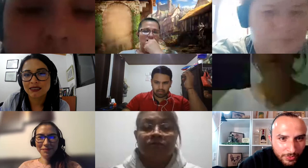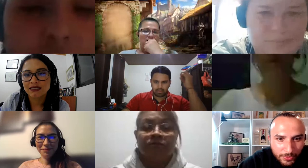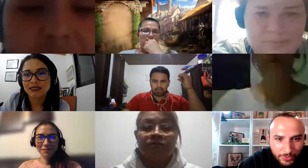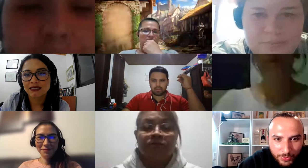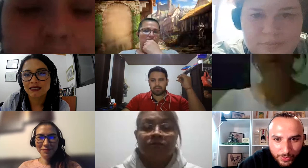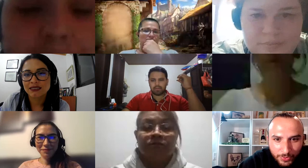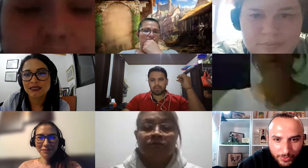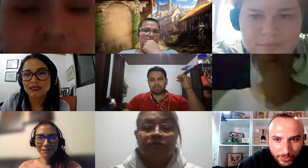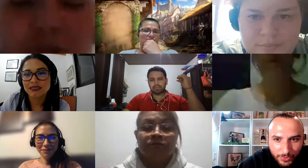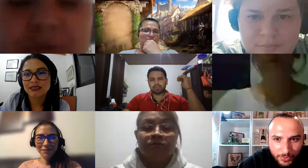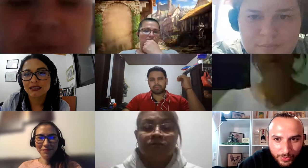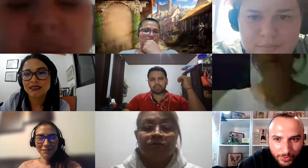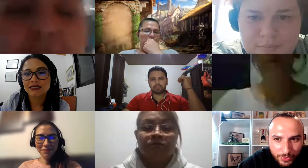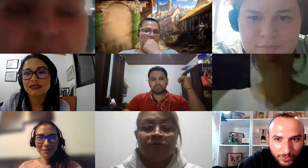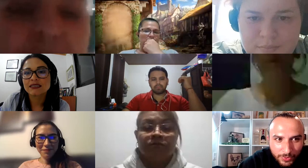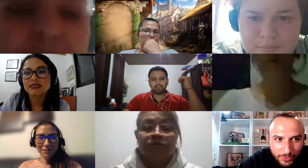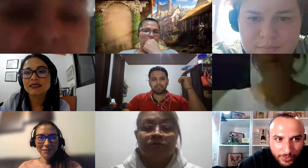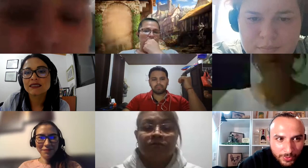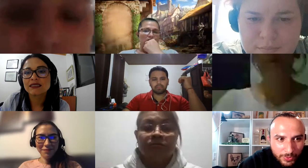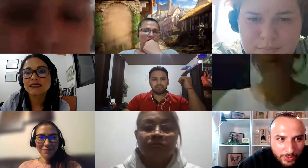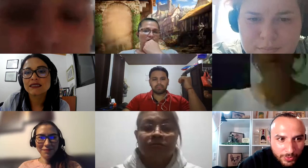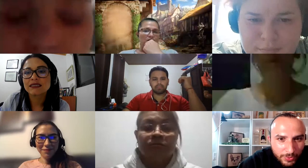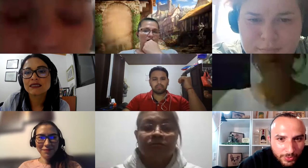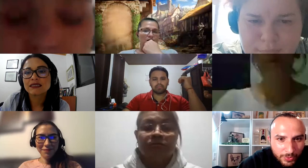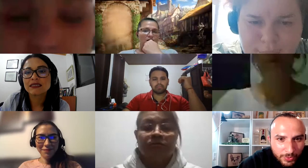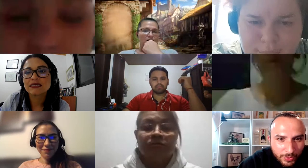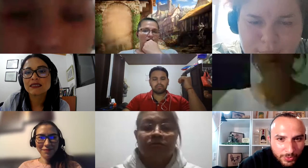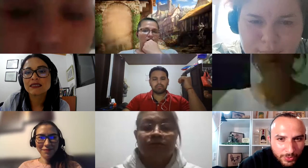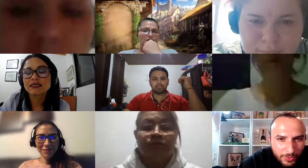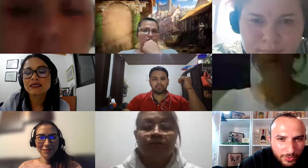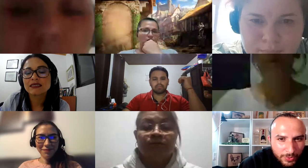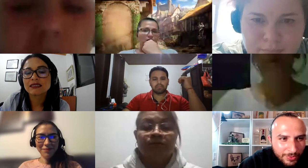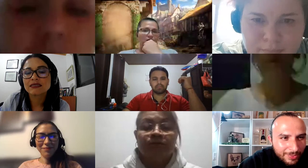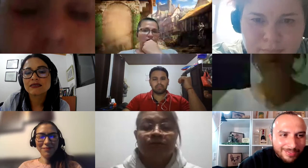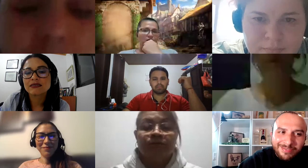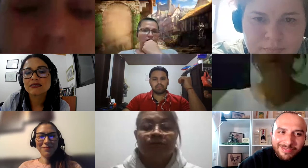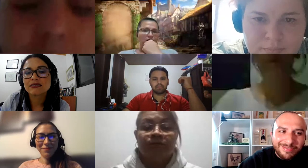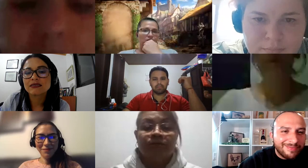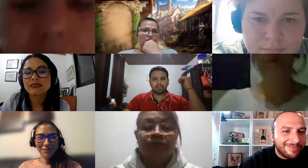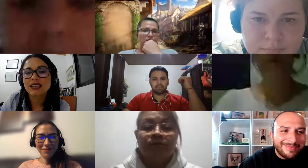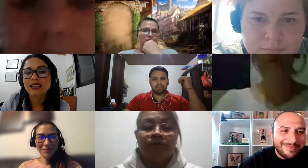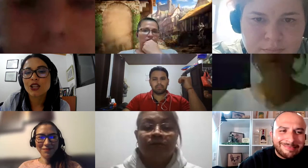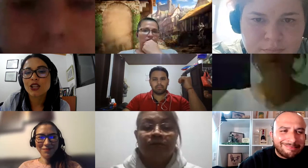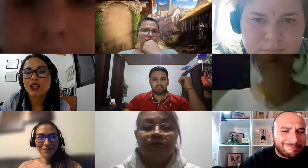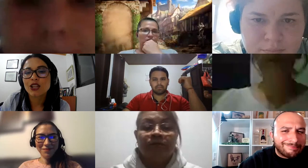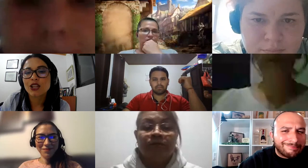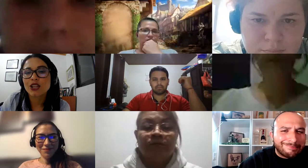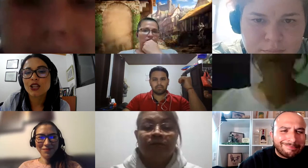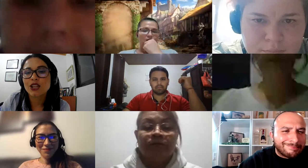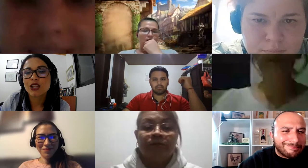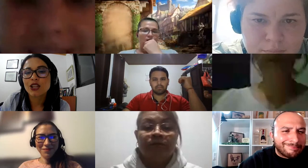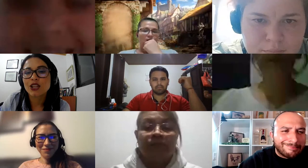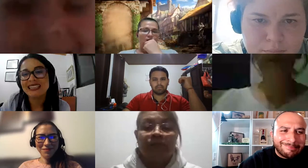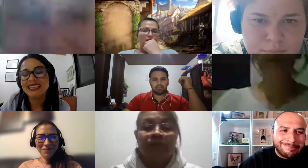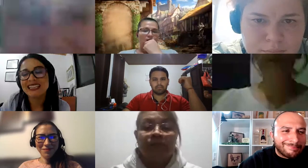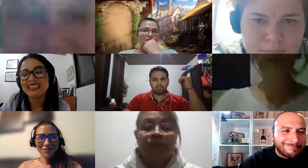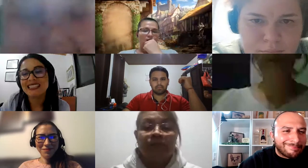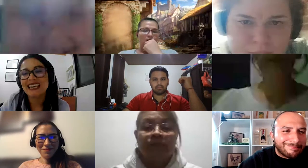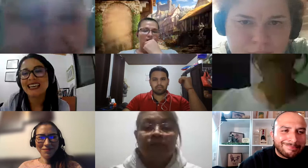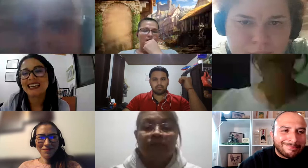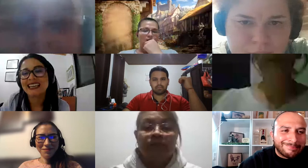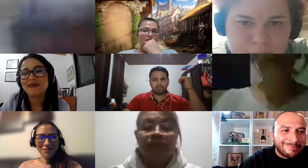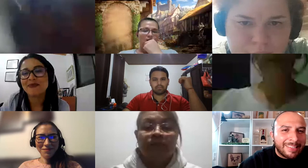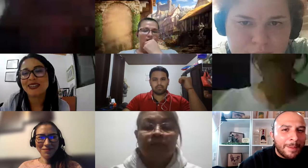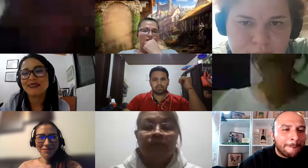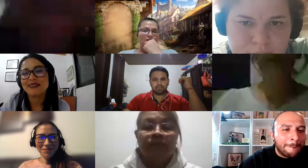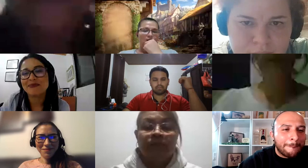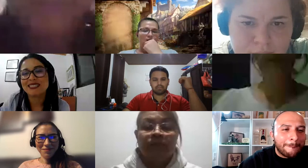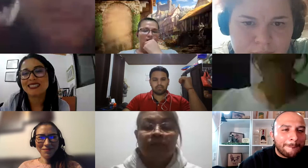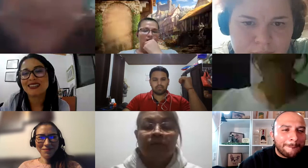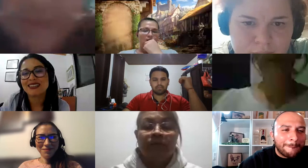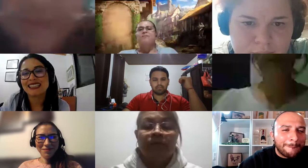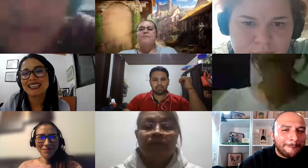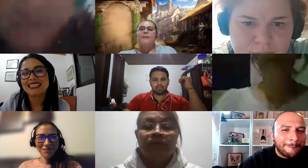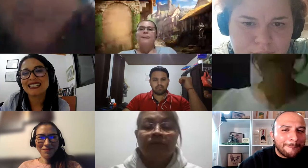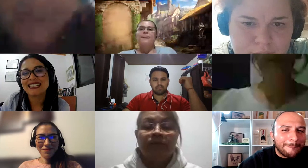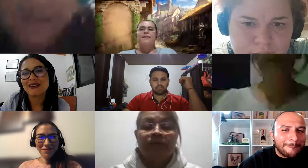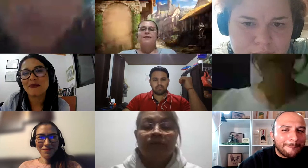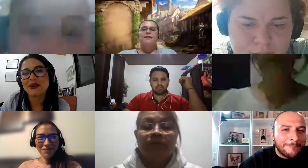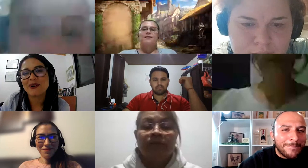Ok, mi nombre es Melanie. No te ve Melanie, tienes que posicionarte que se vea